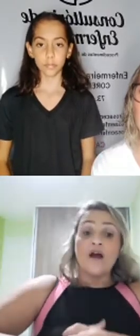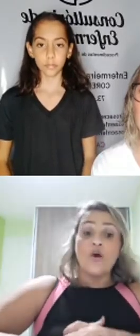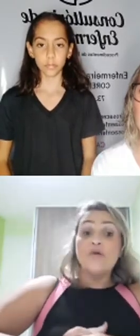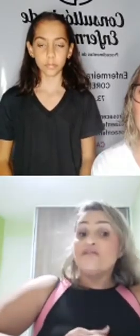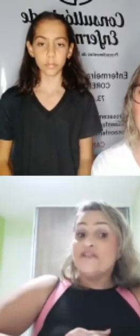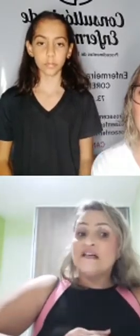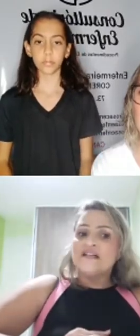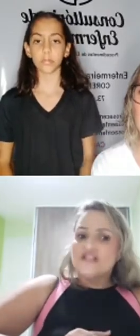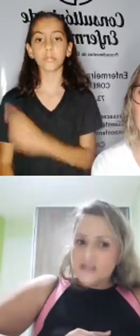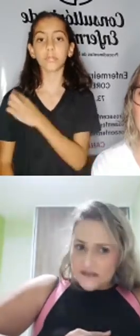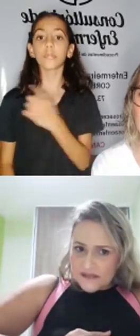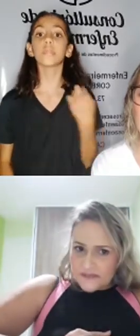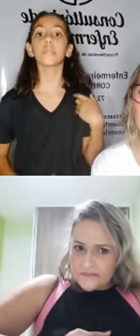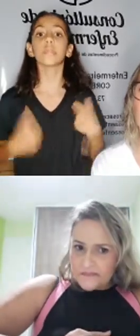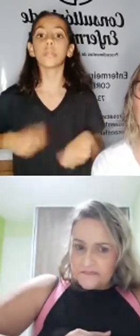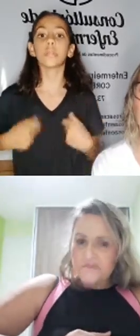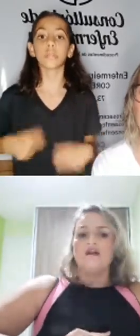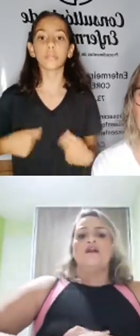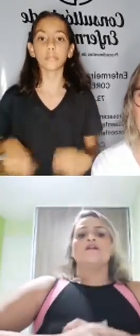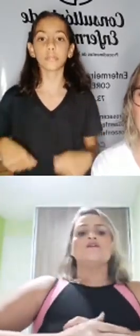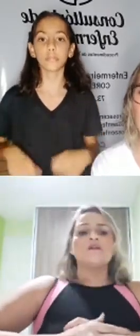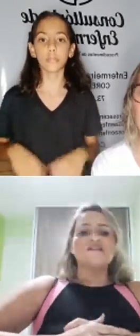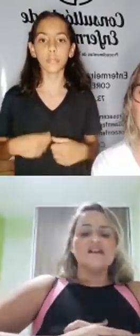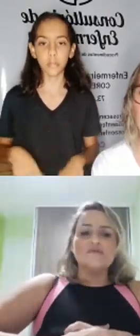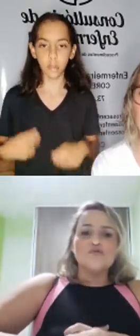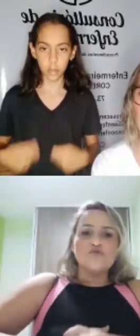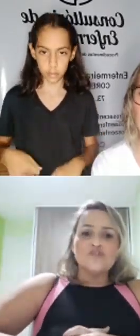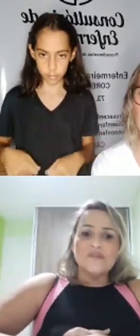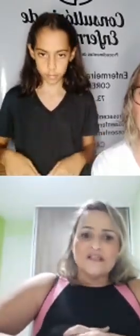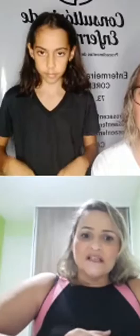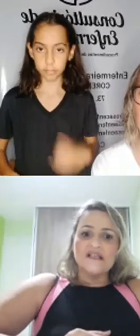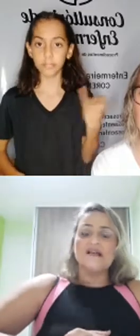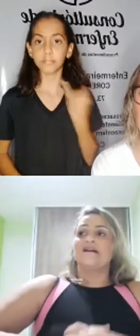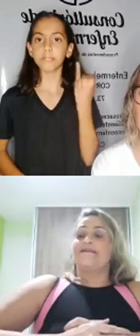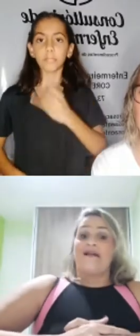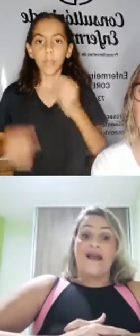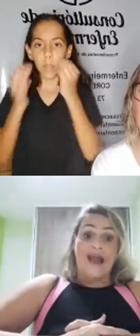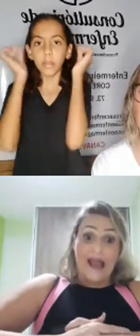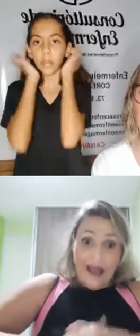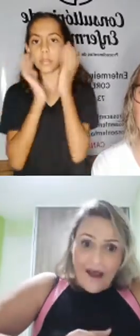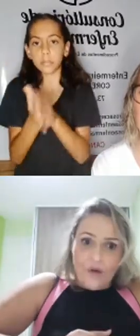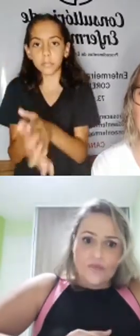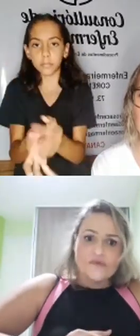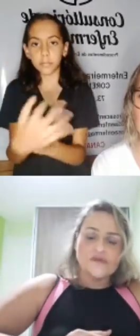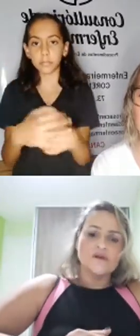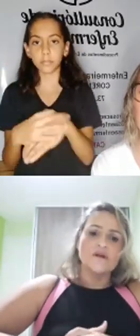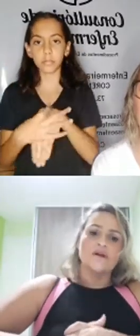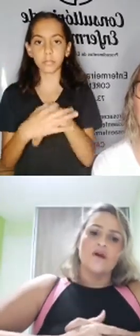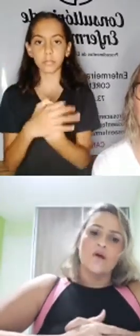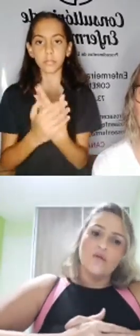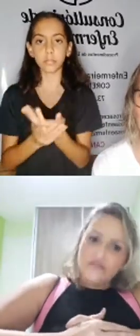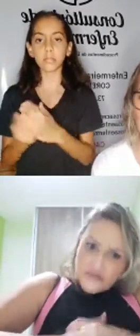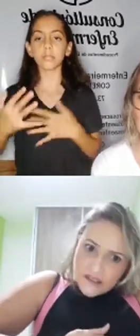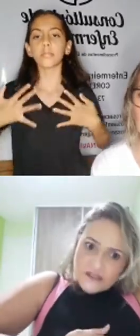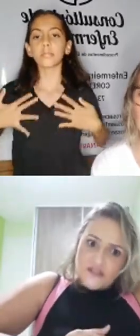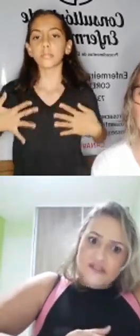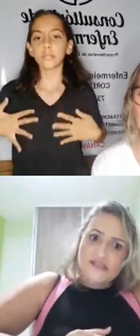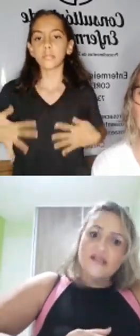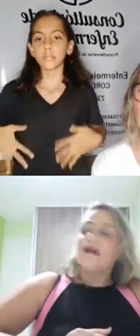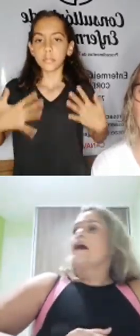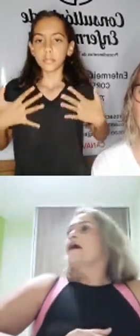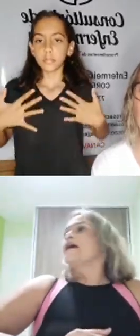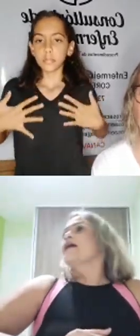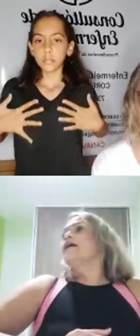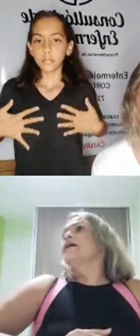estar confiantes. Nós precisamos nos manter calmos, confiantes.